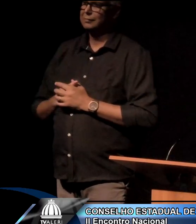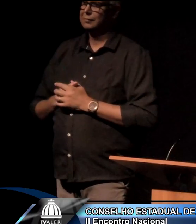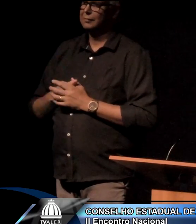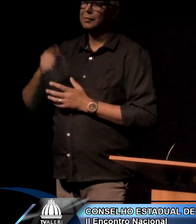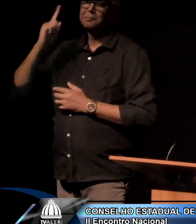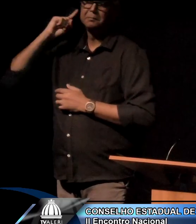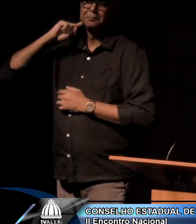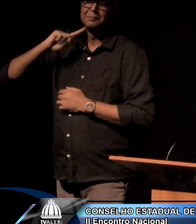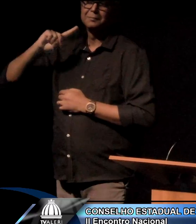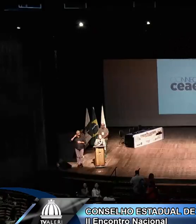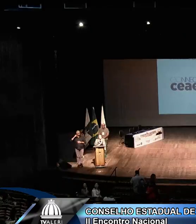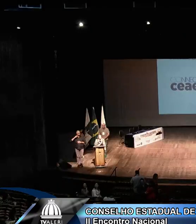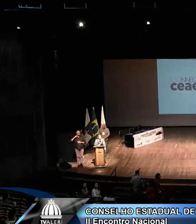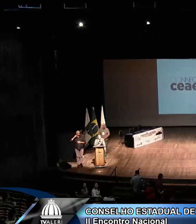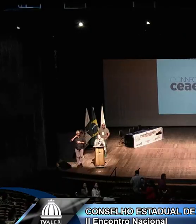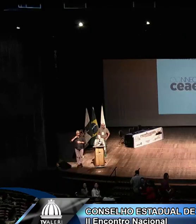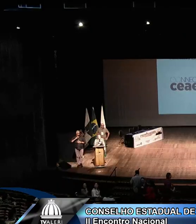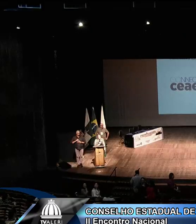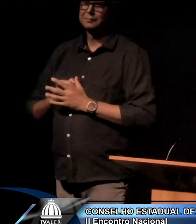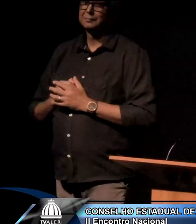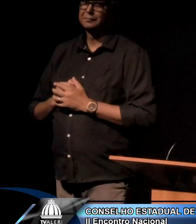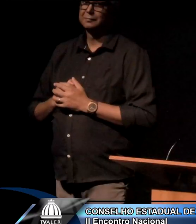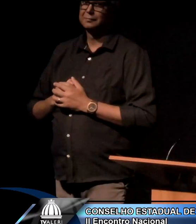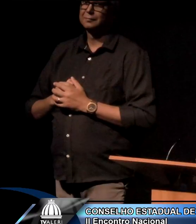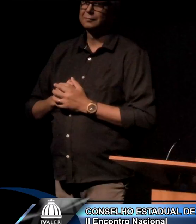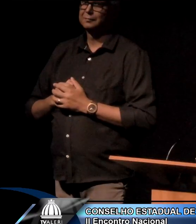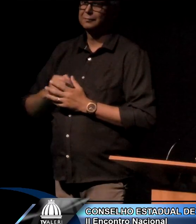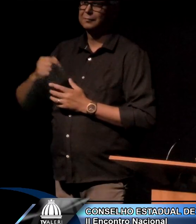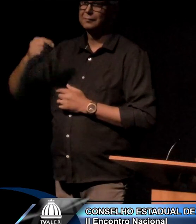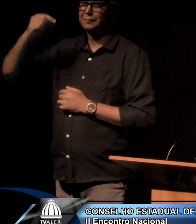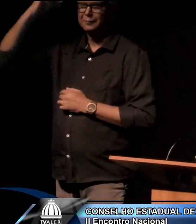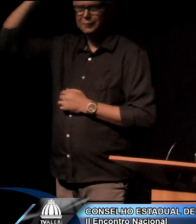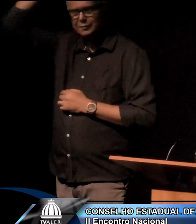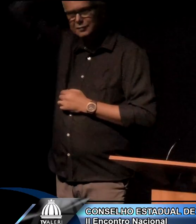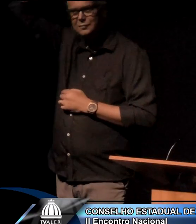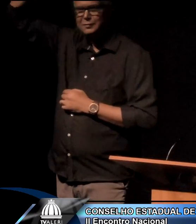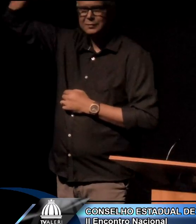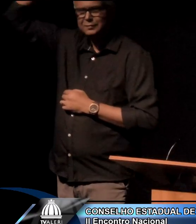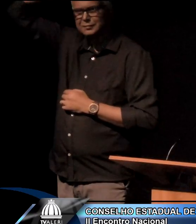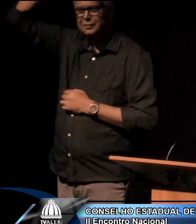Minas Gerais Espírito Santo Bahia